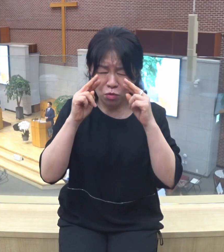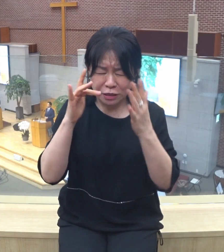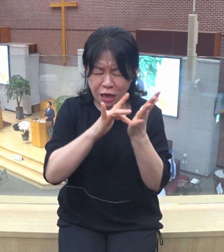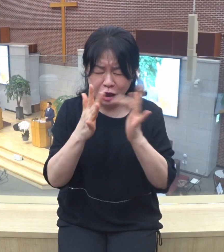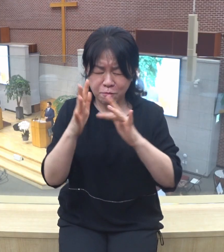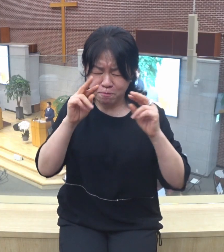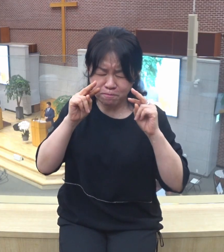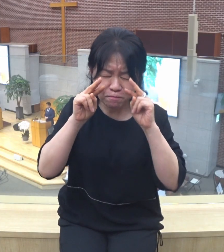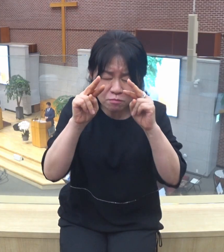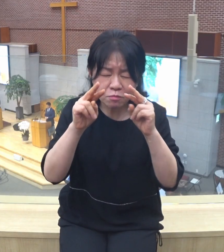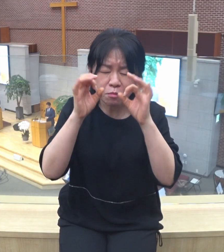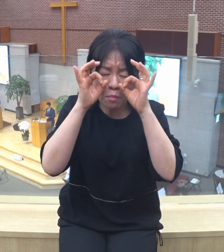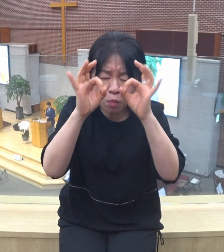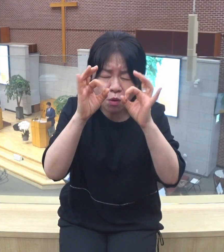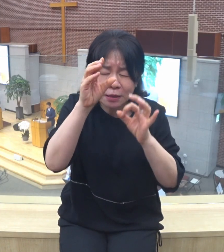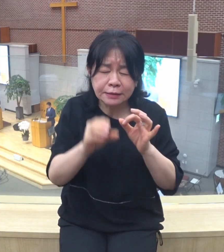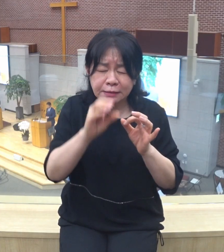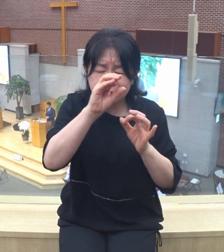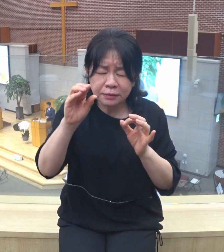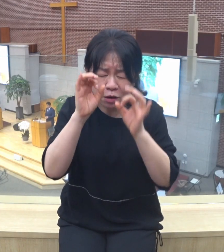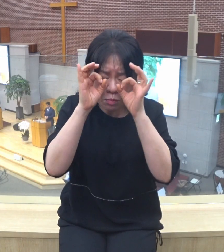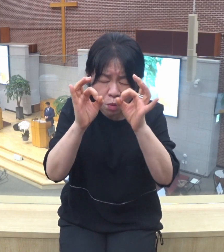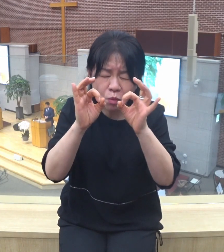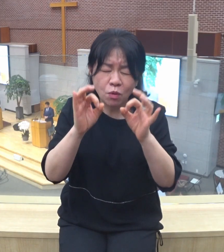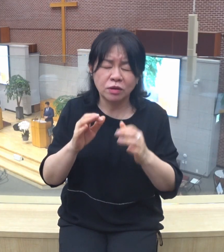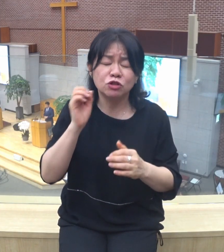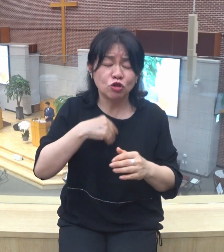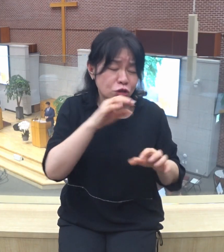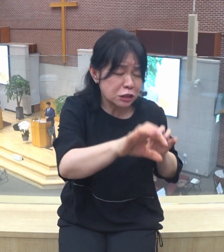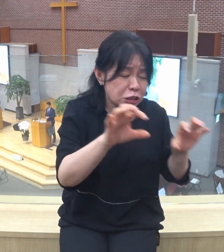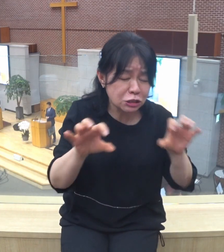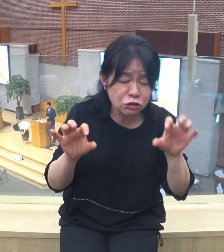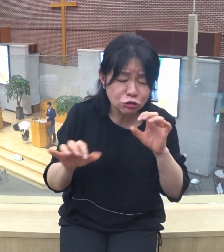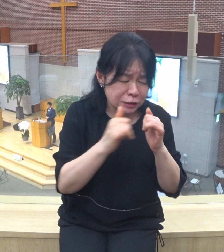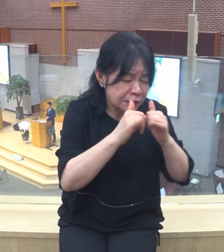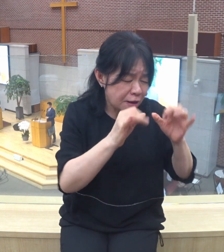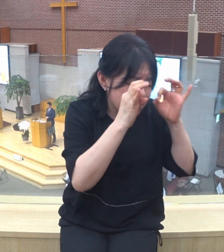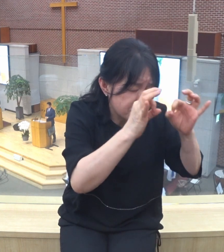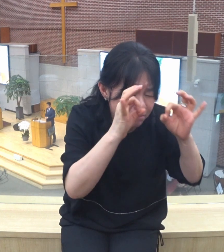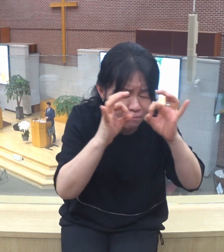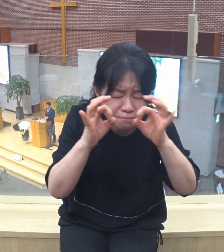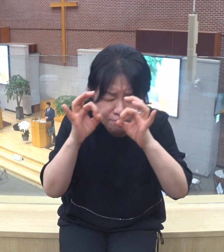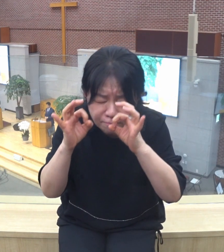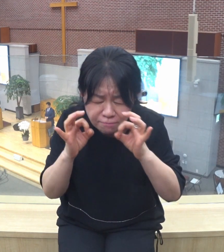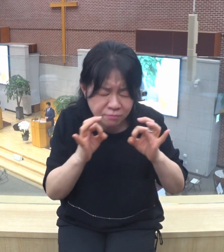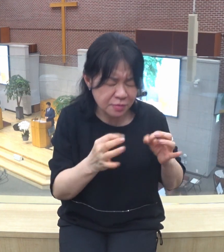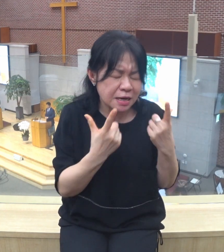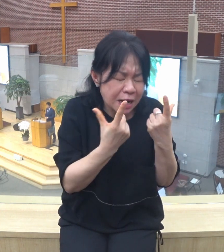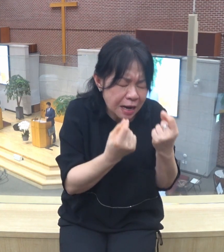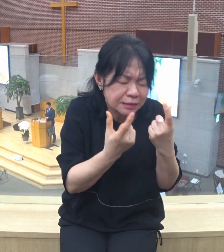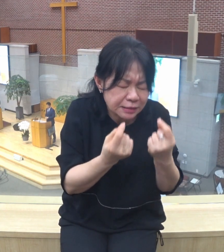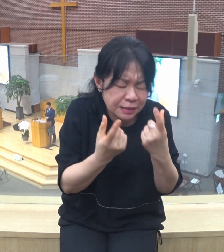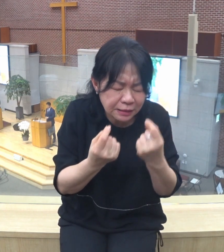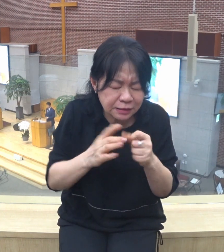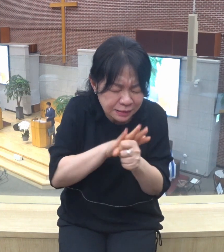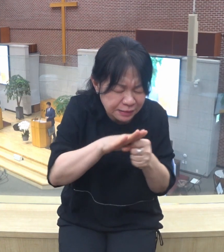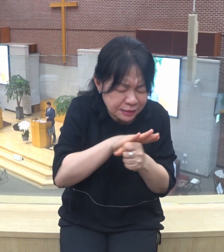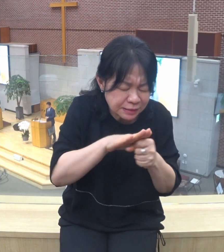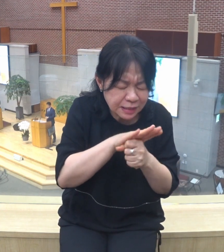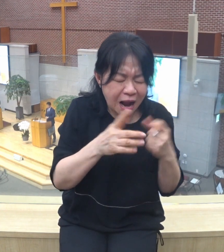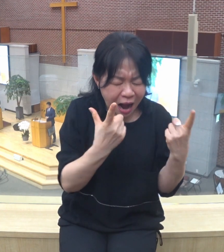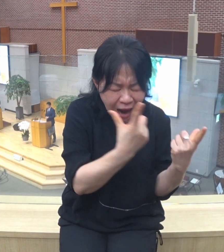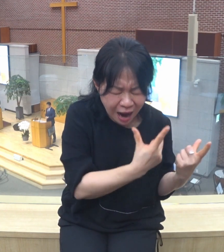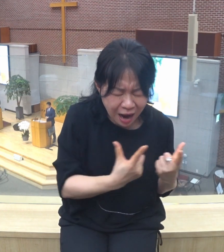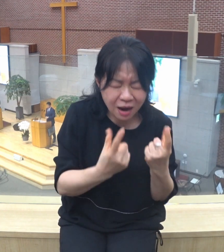하시고 내 사람들을 보게 하셔서 하나님의 사랑을 입은 보배롭고 존귀한 존재로 살아가게